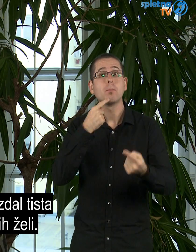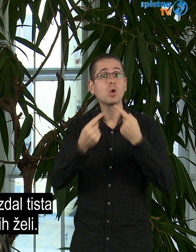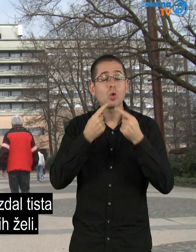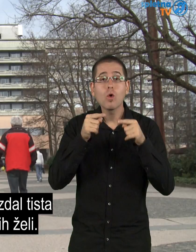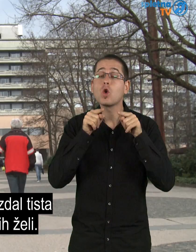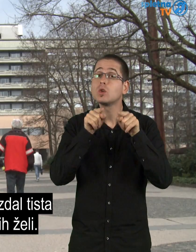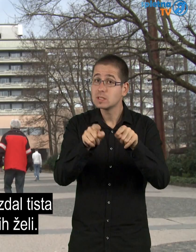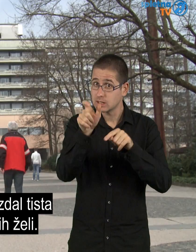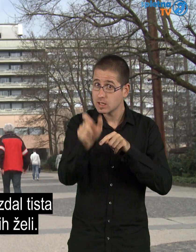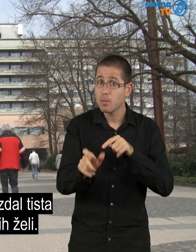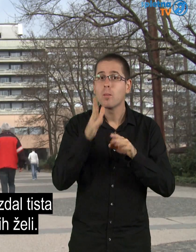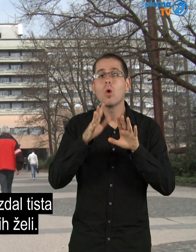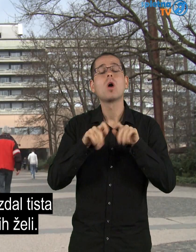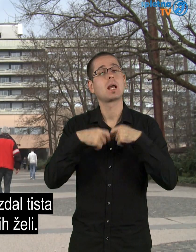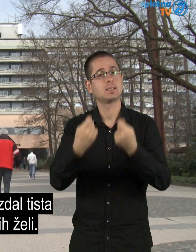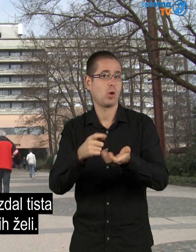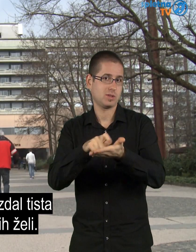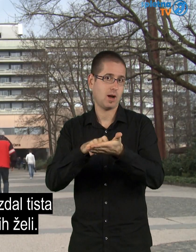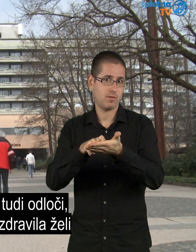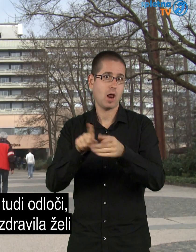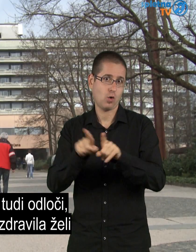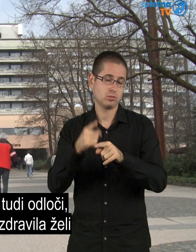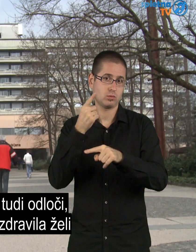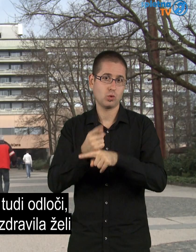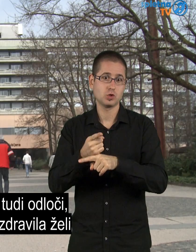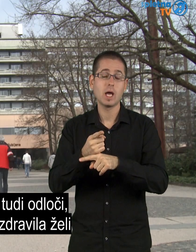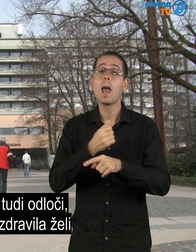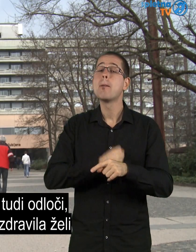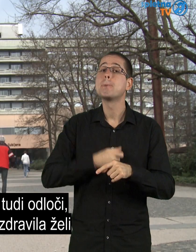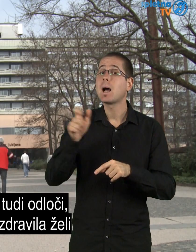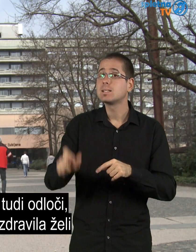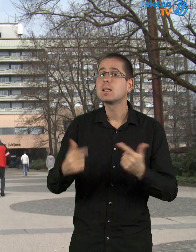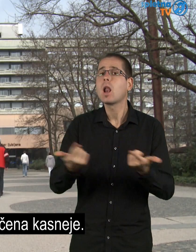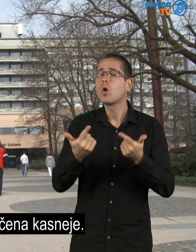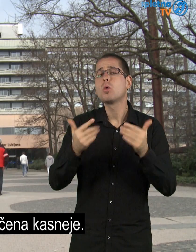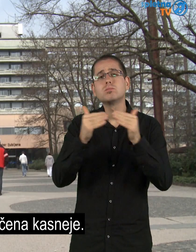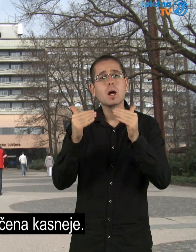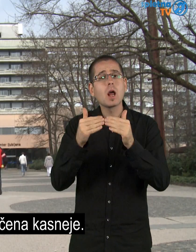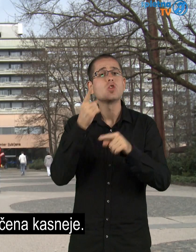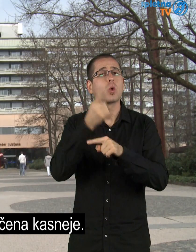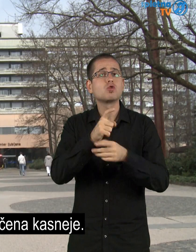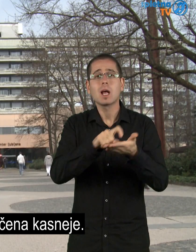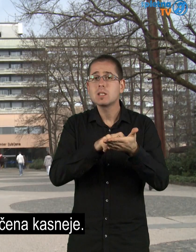zdravila, ki jih želi. Oziroma pacient se lahko tudi odloči, da določena zdravila želi dvigniti danes, določena kasneje.